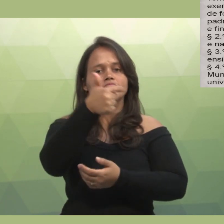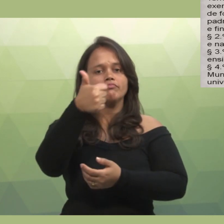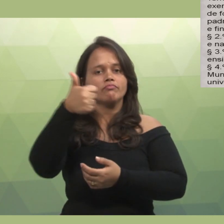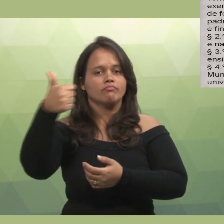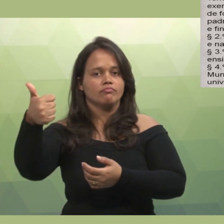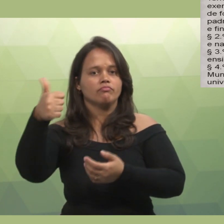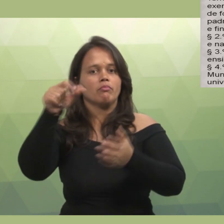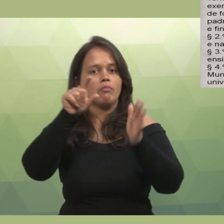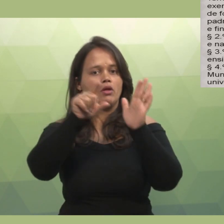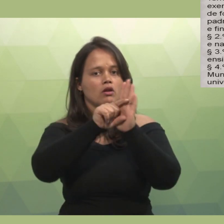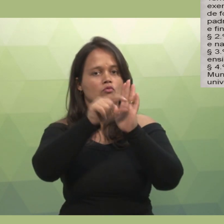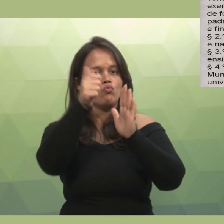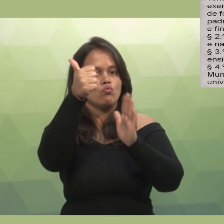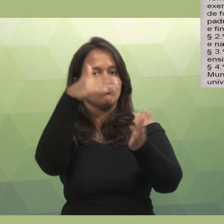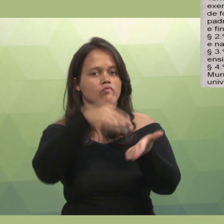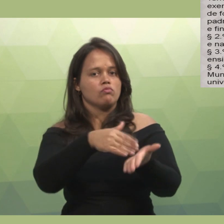4.